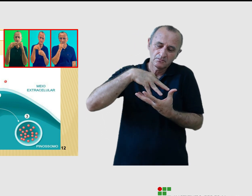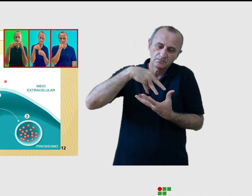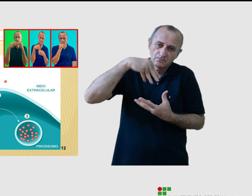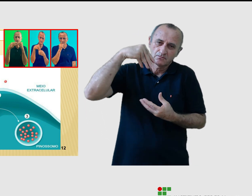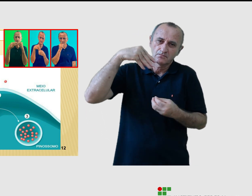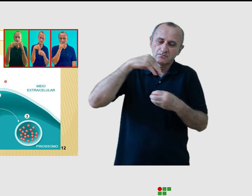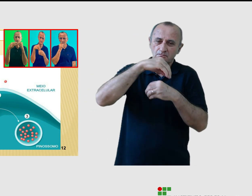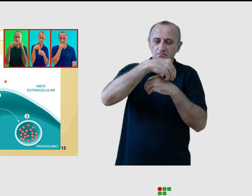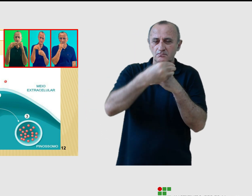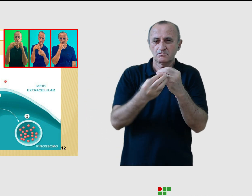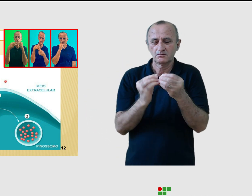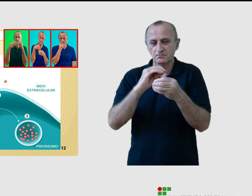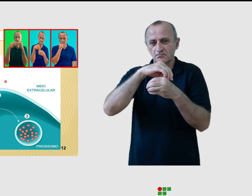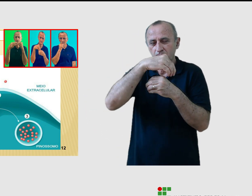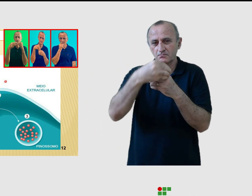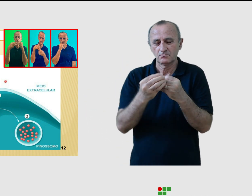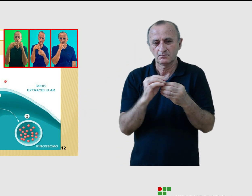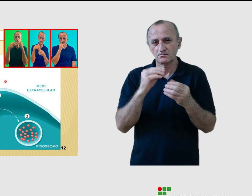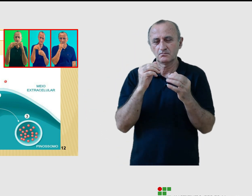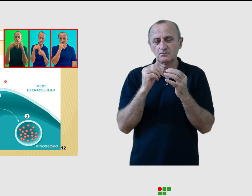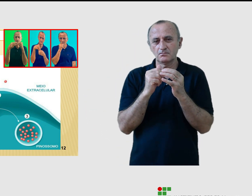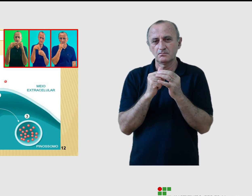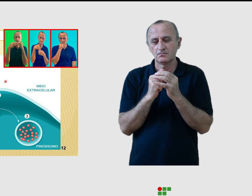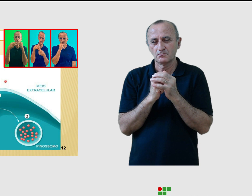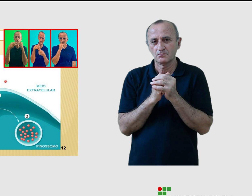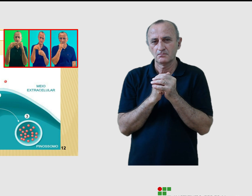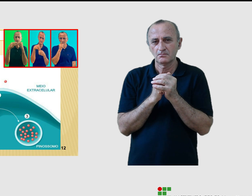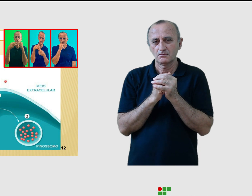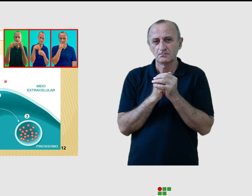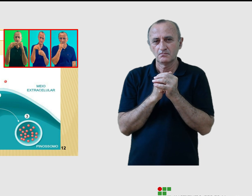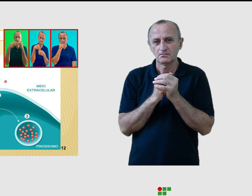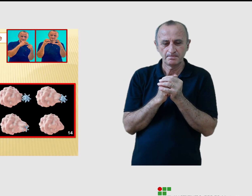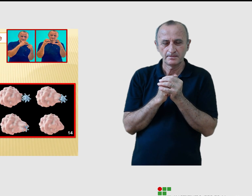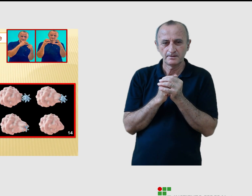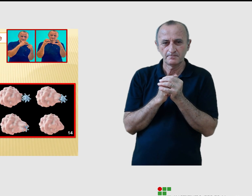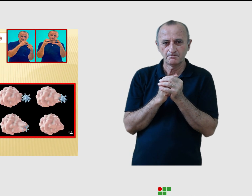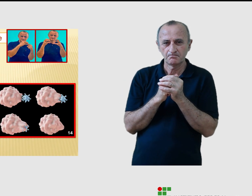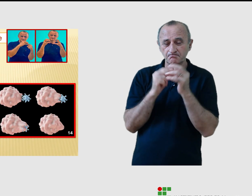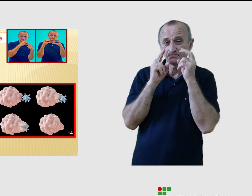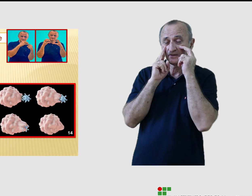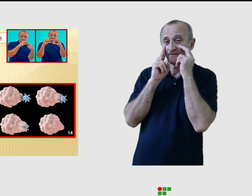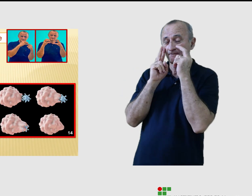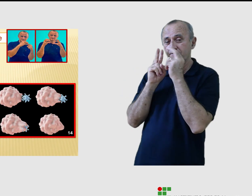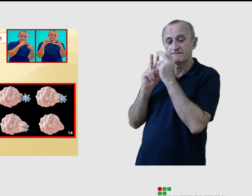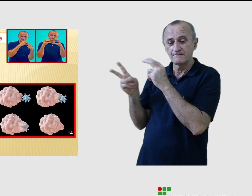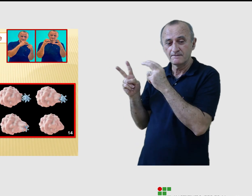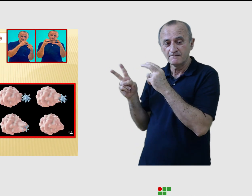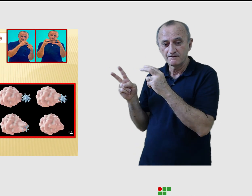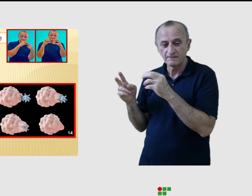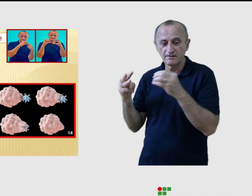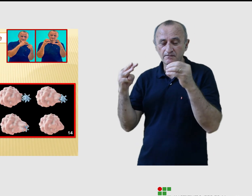as células englobam moléculas de lipídios.